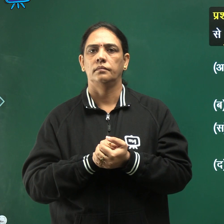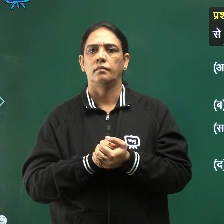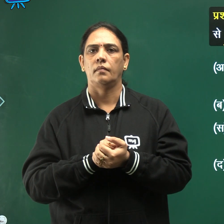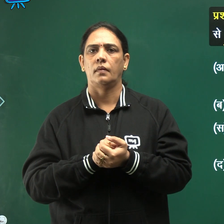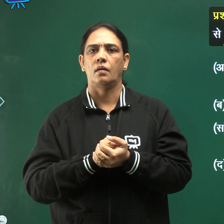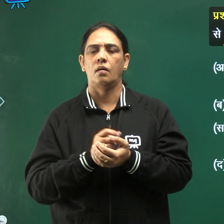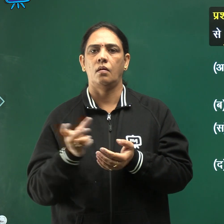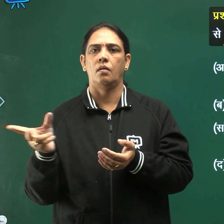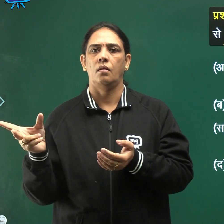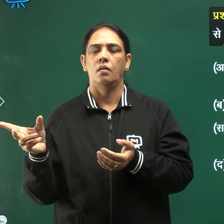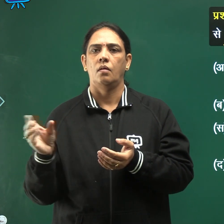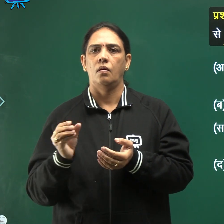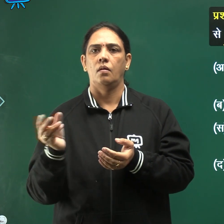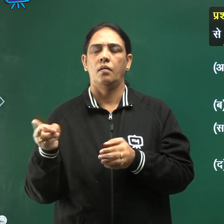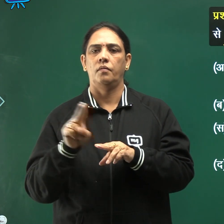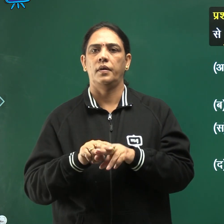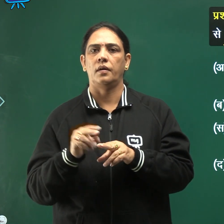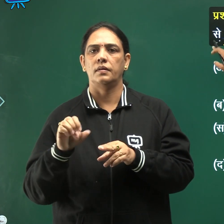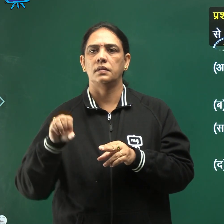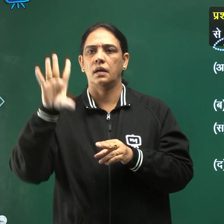बहुलक ज्ञात करने का